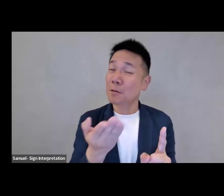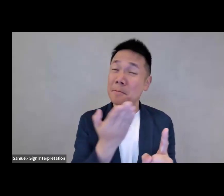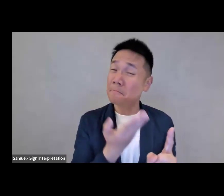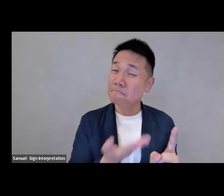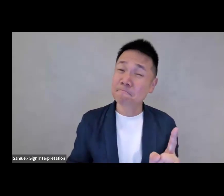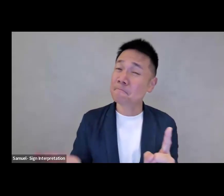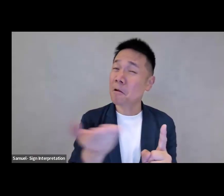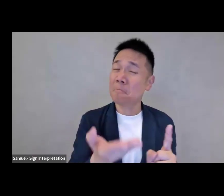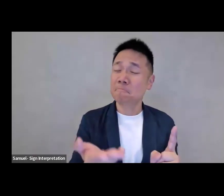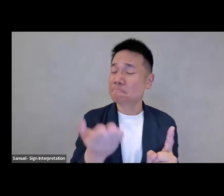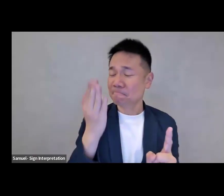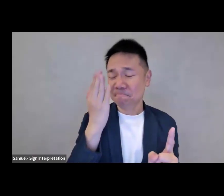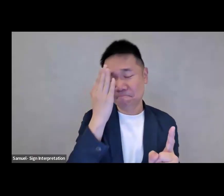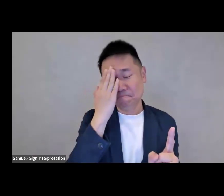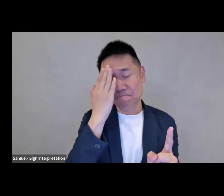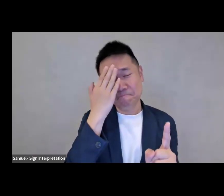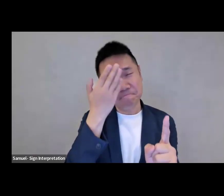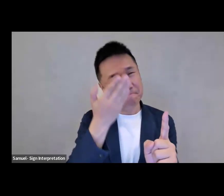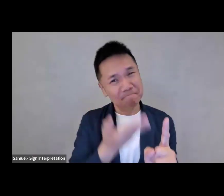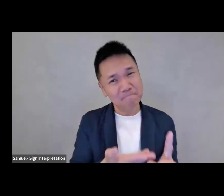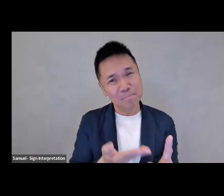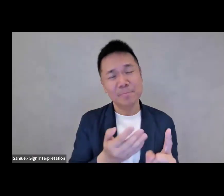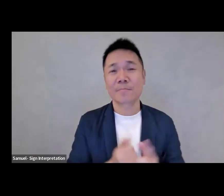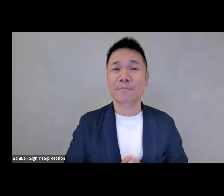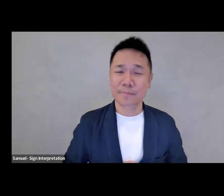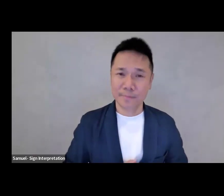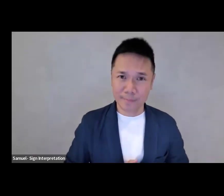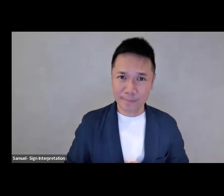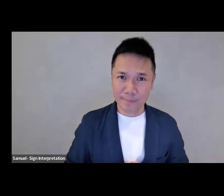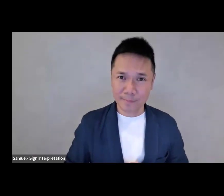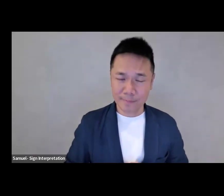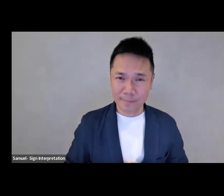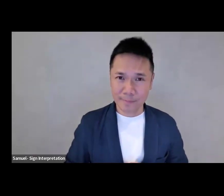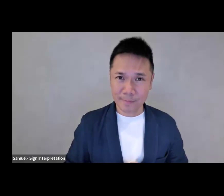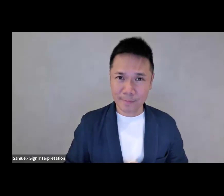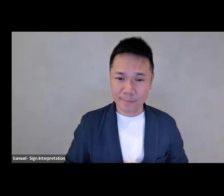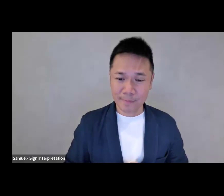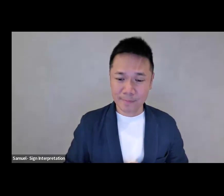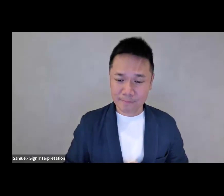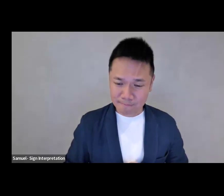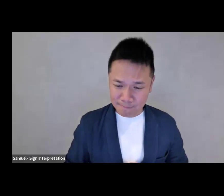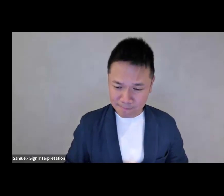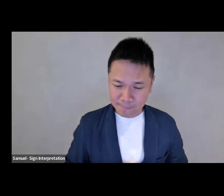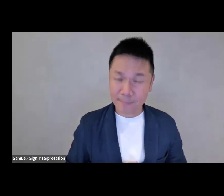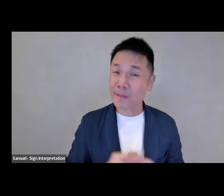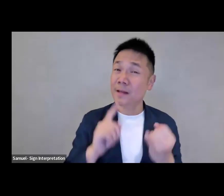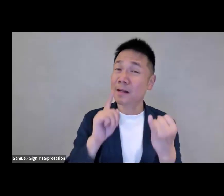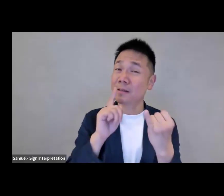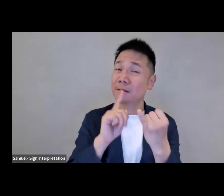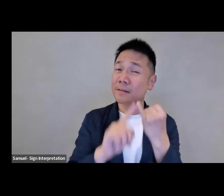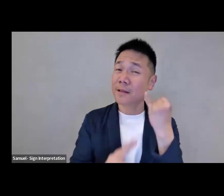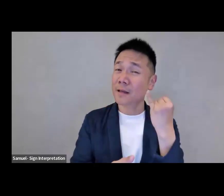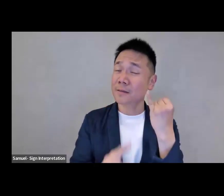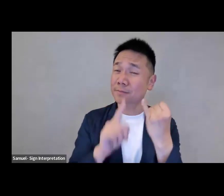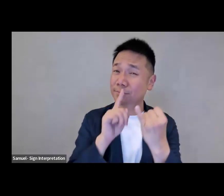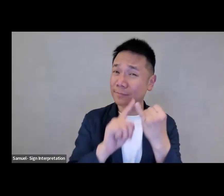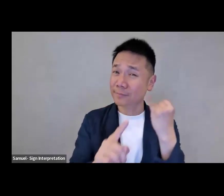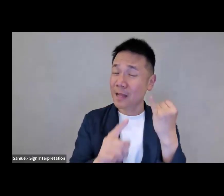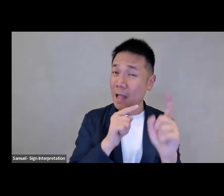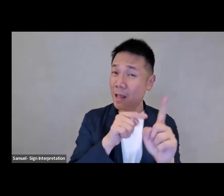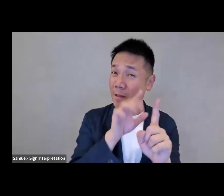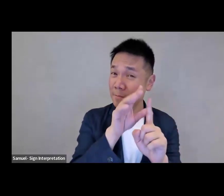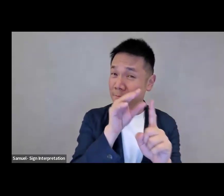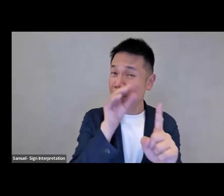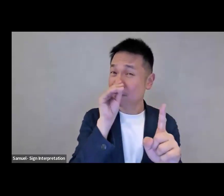这是我想要来去纪念我们的博士的。最后一件我想要说的